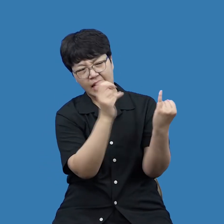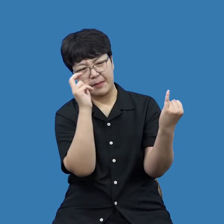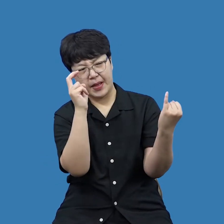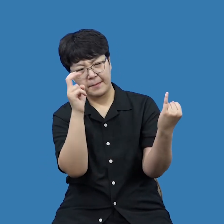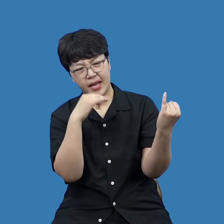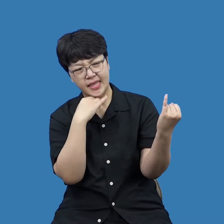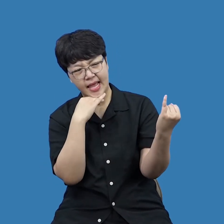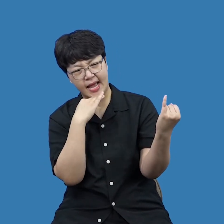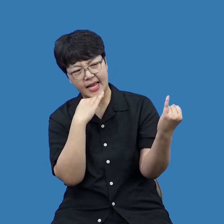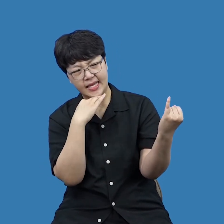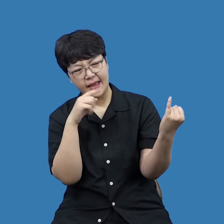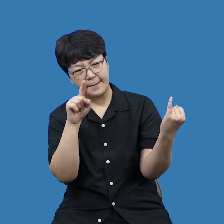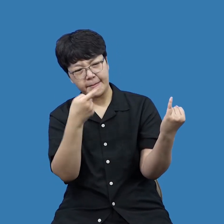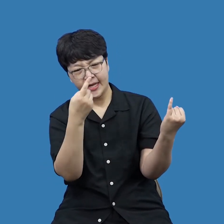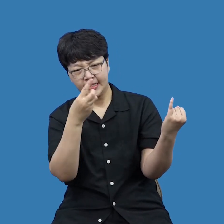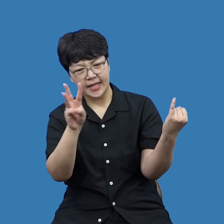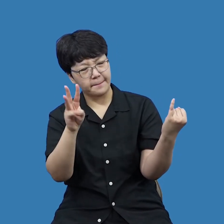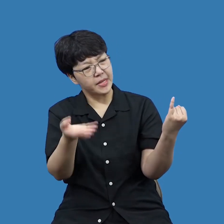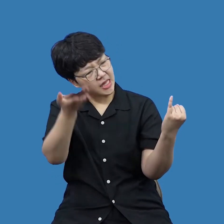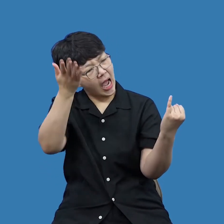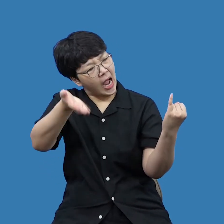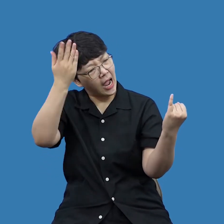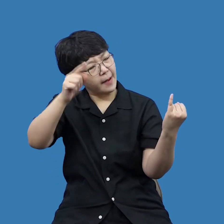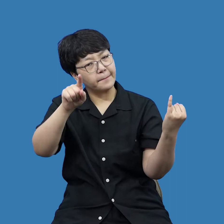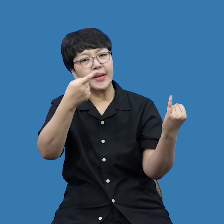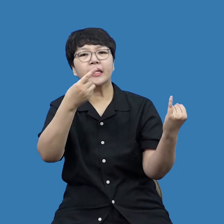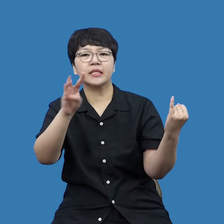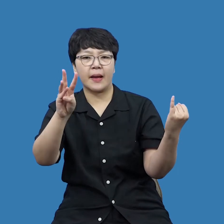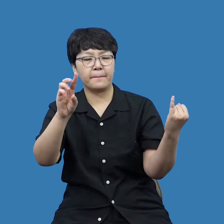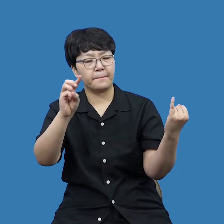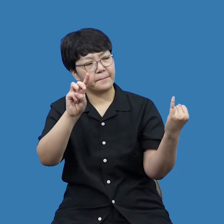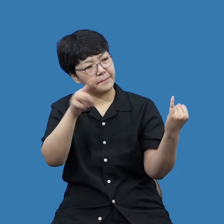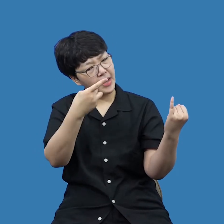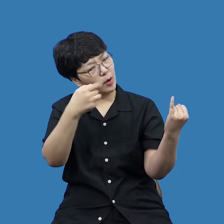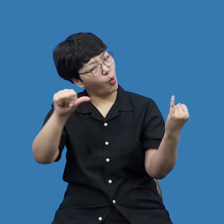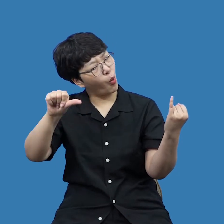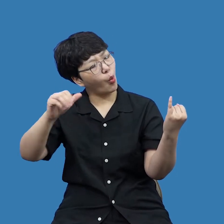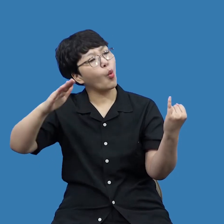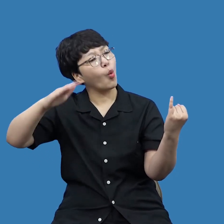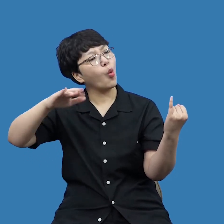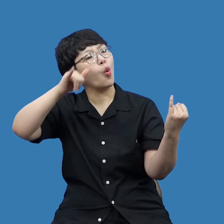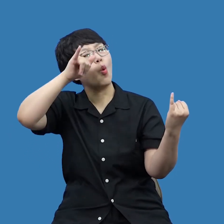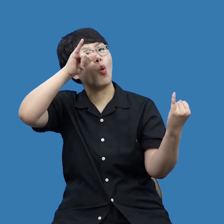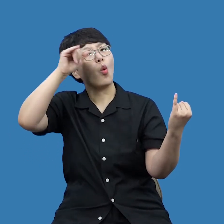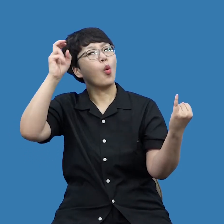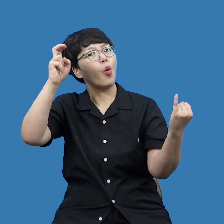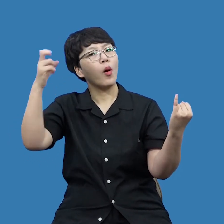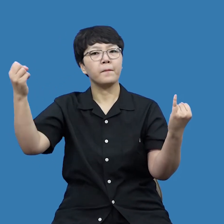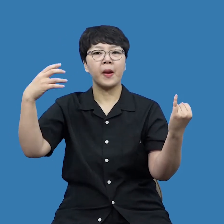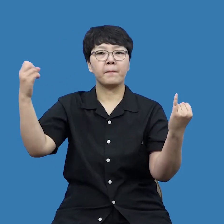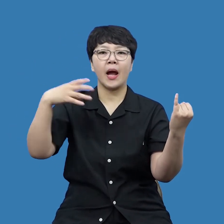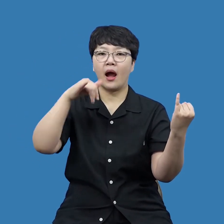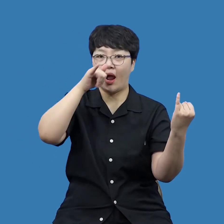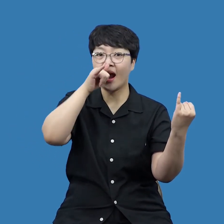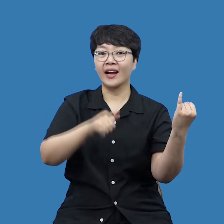최소한도 103세는 되었을 것이다. 103세 내지 105세가 되었을 것이다.